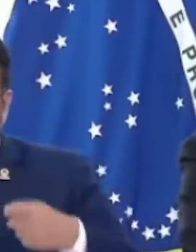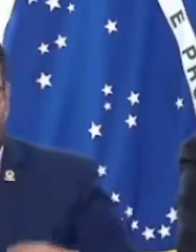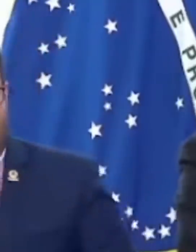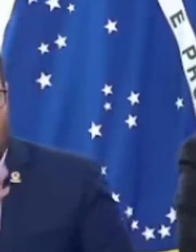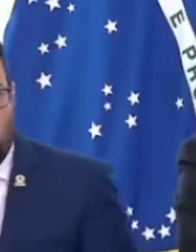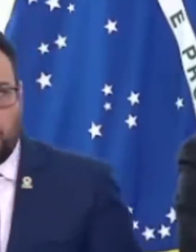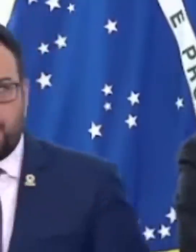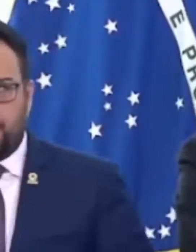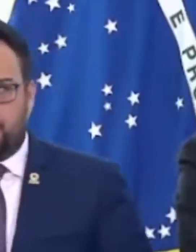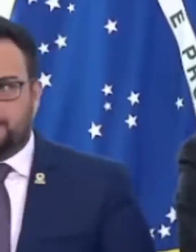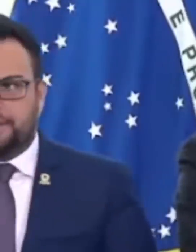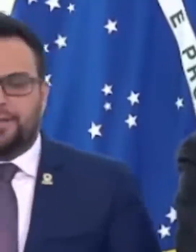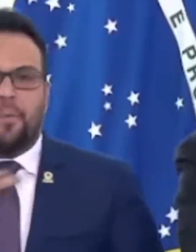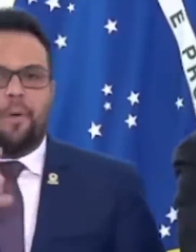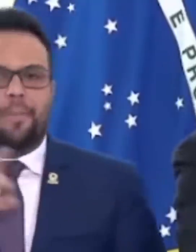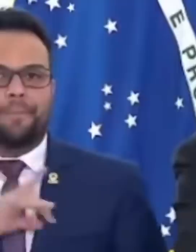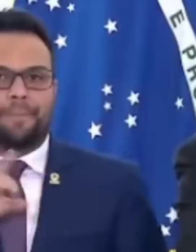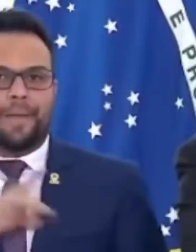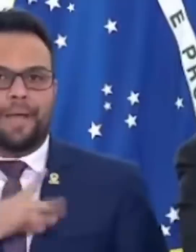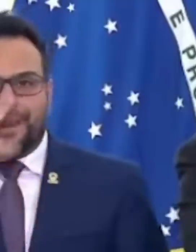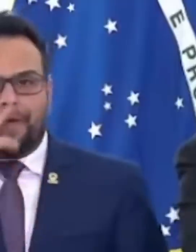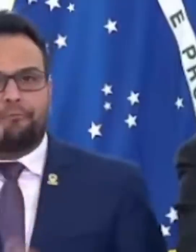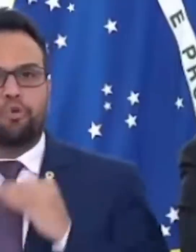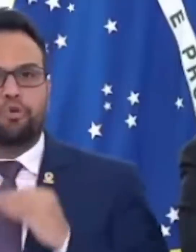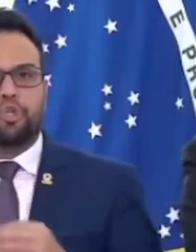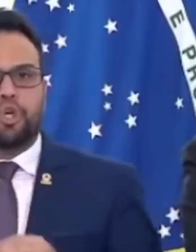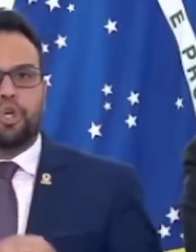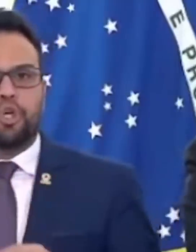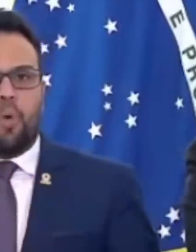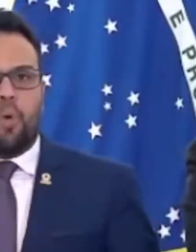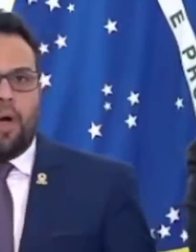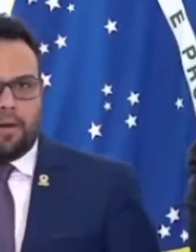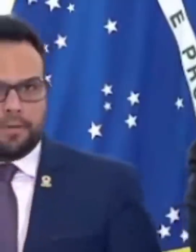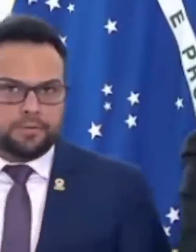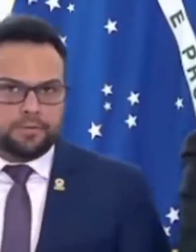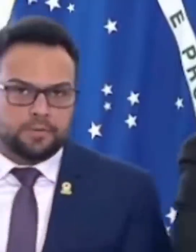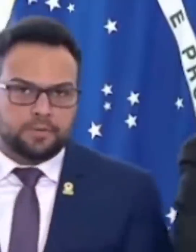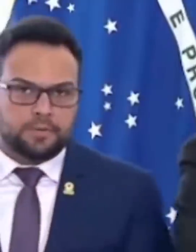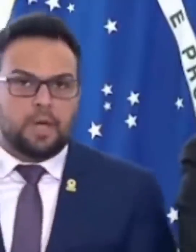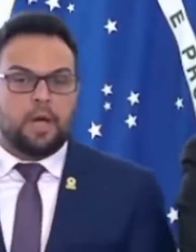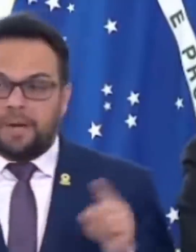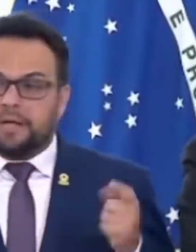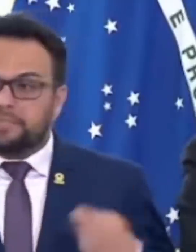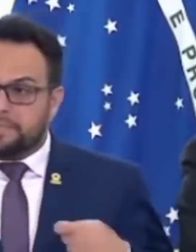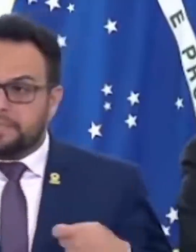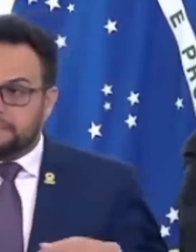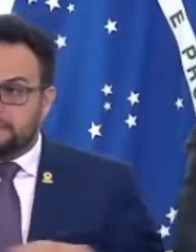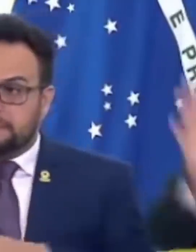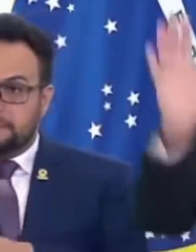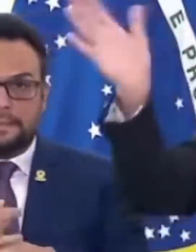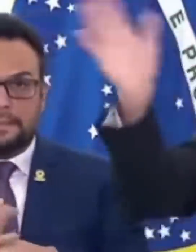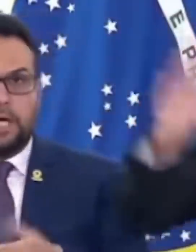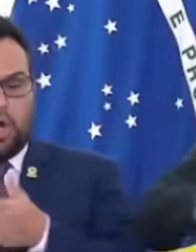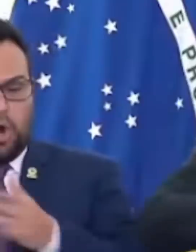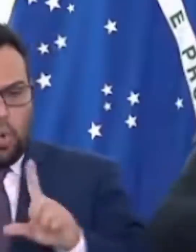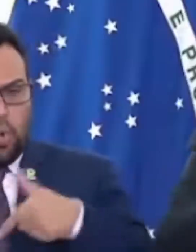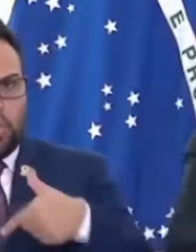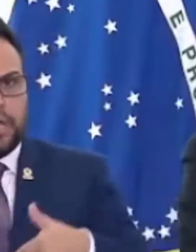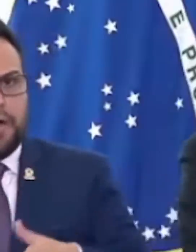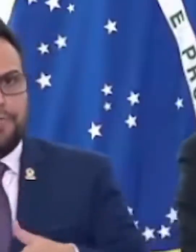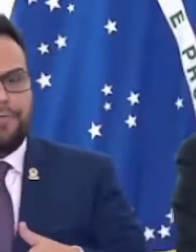Vírus mata? Mata. Duvido que não tenha parente ou amigo que morreu por causa do vírus. Mas tem que lutar, poxa. Vi agora